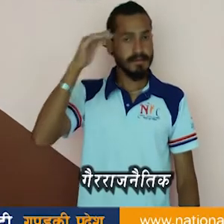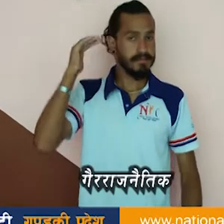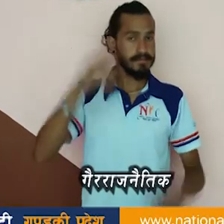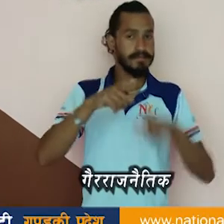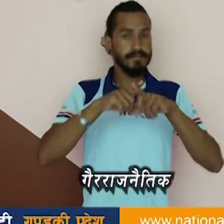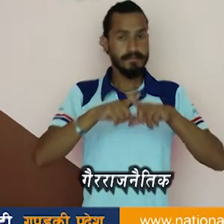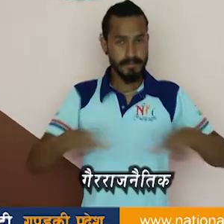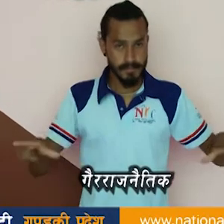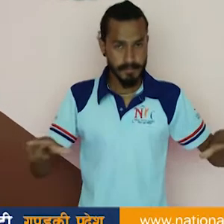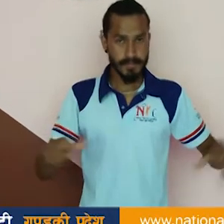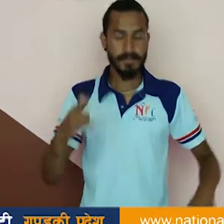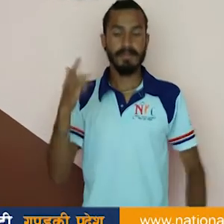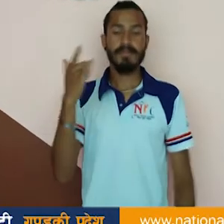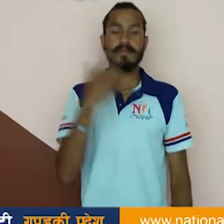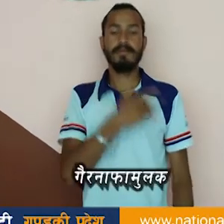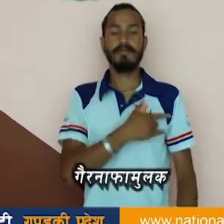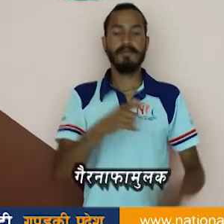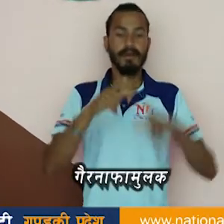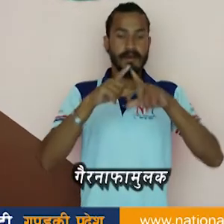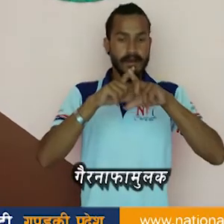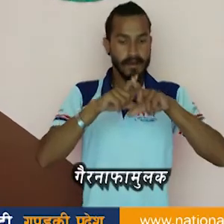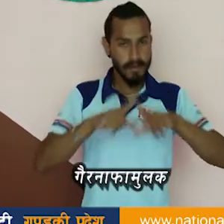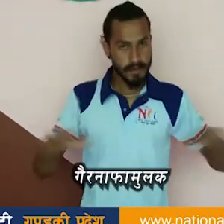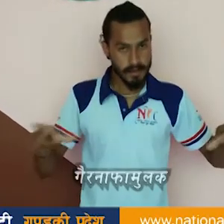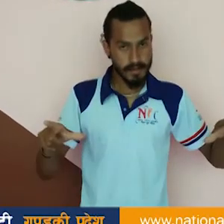गैर राजनीतिक र गैर नाफामूलक